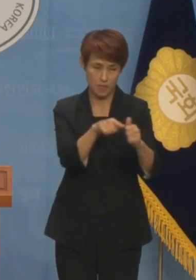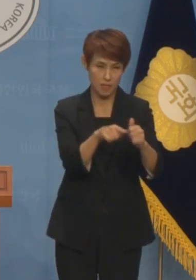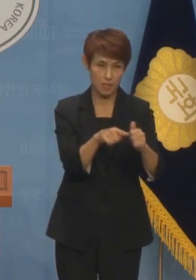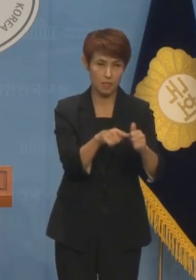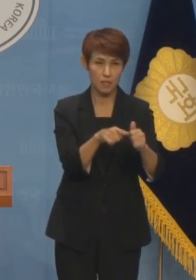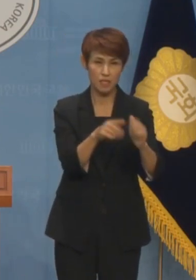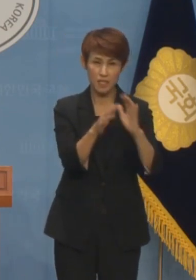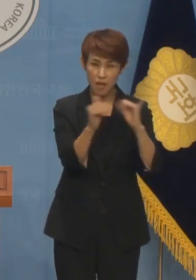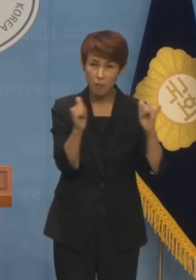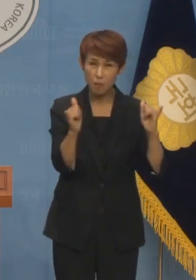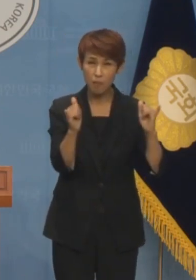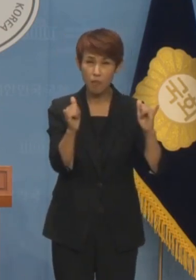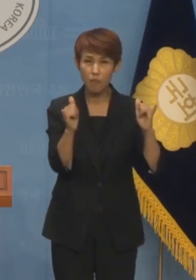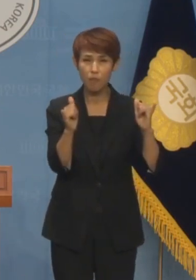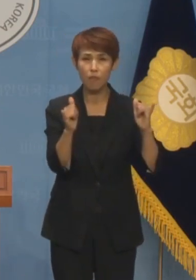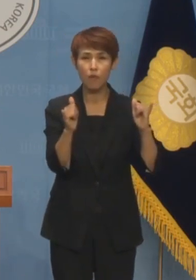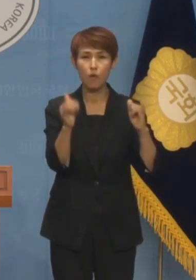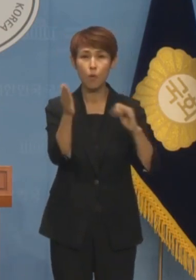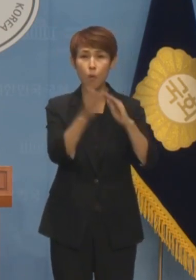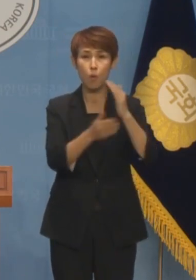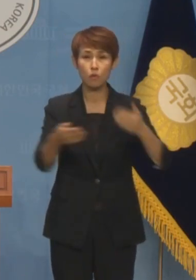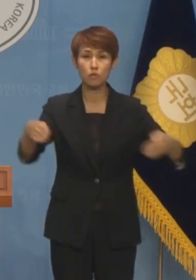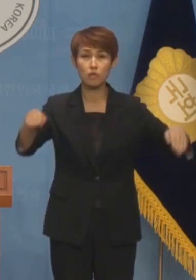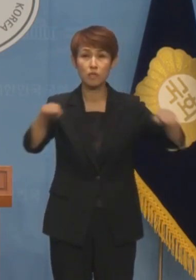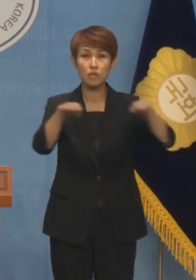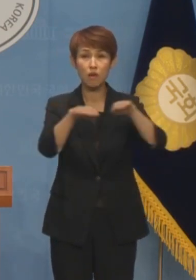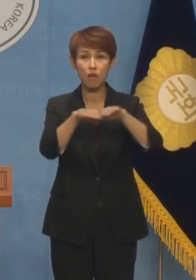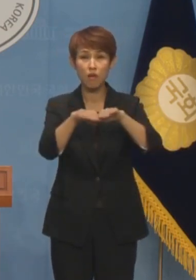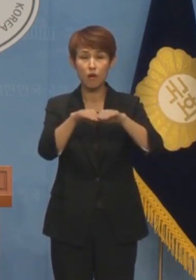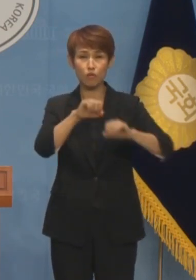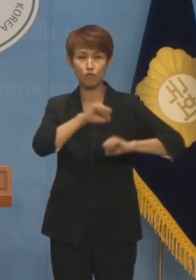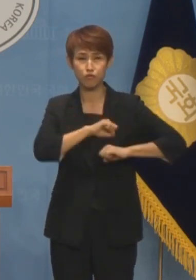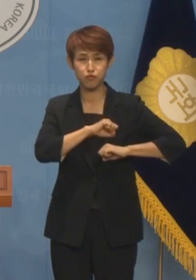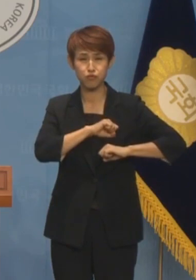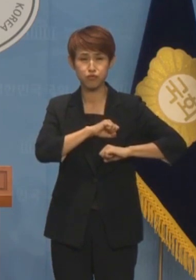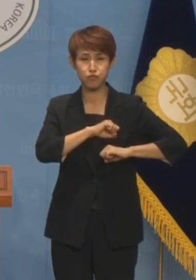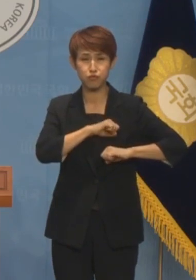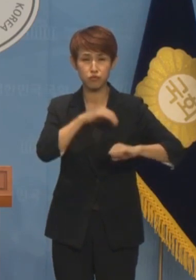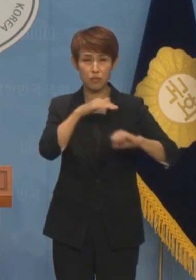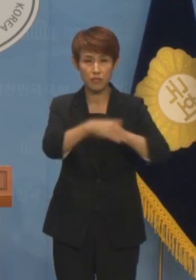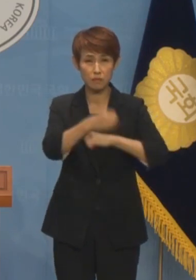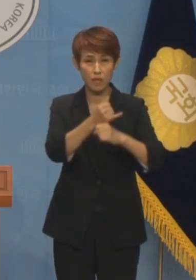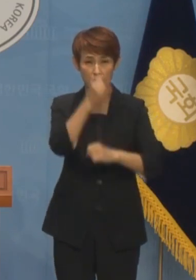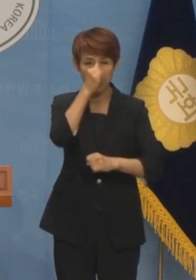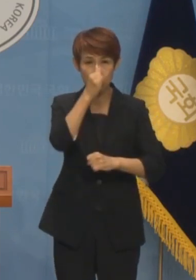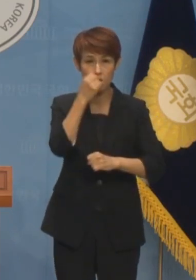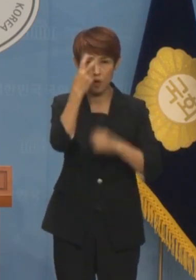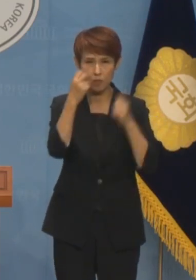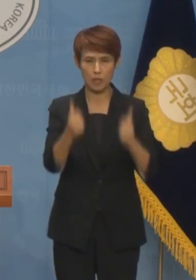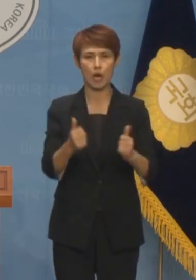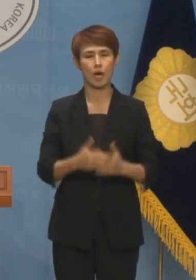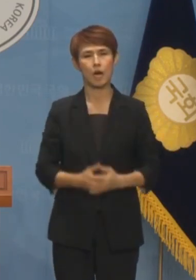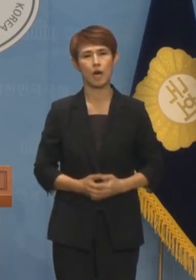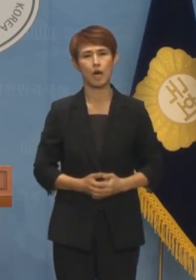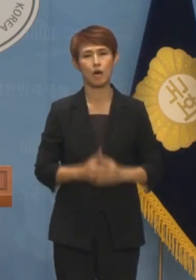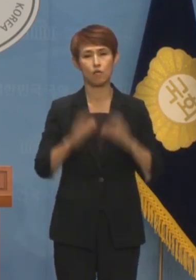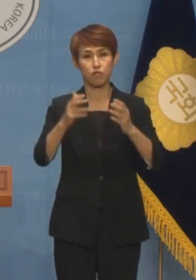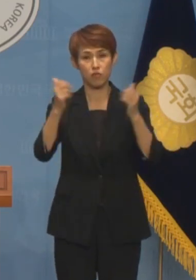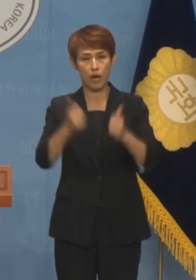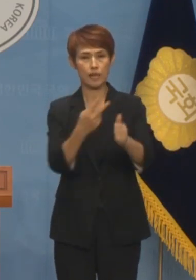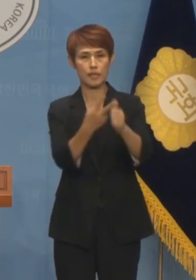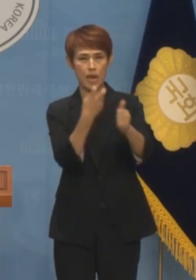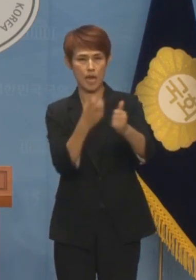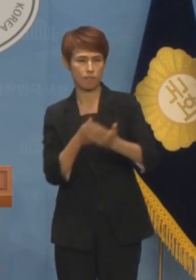검사, 심지어 공공시설을 분뇨로 오염시킨 검사까지. 국회가 어제